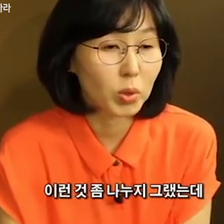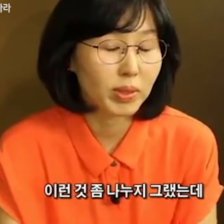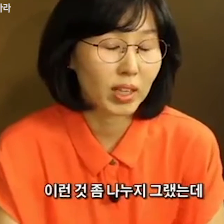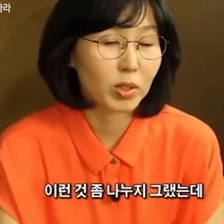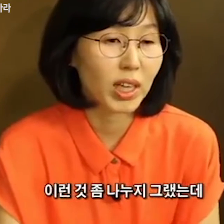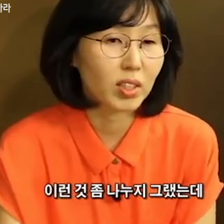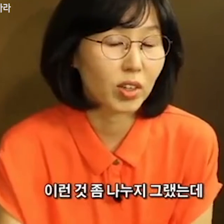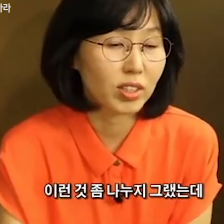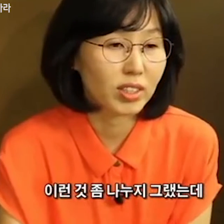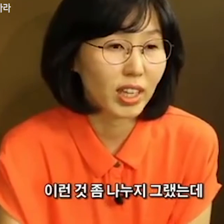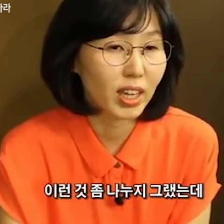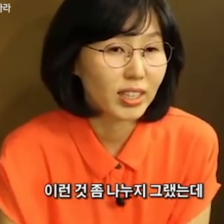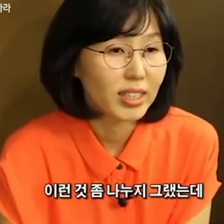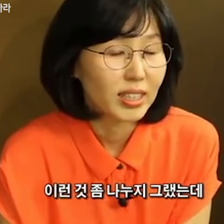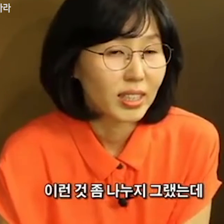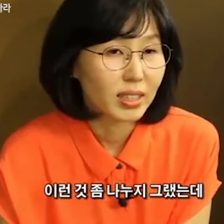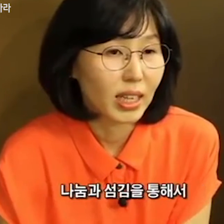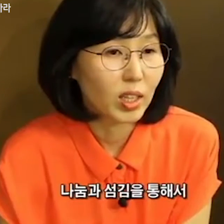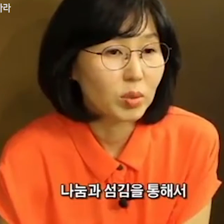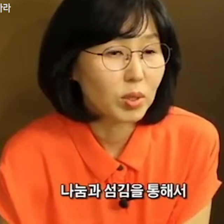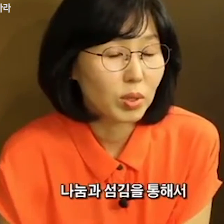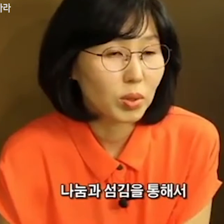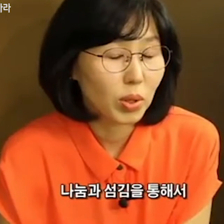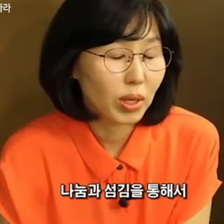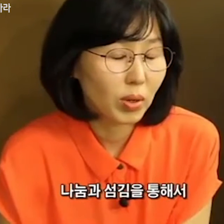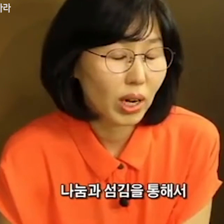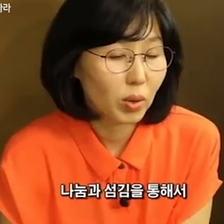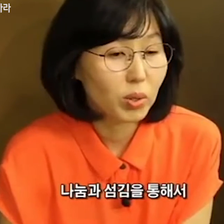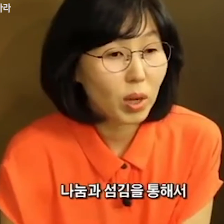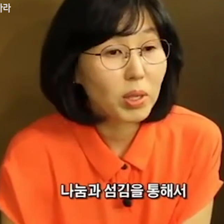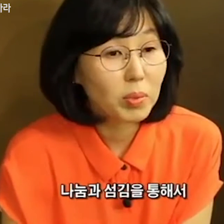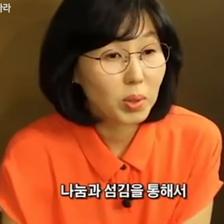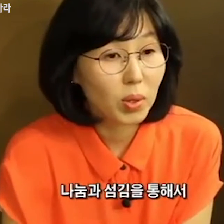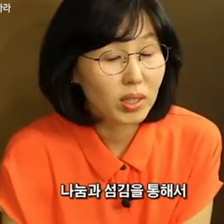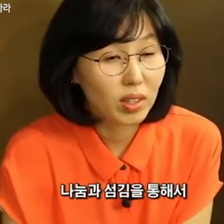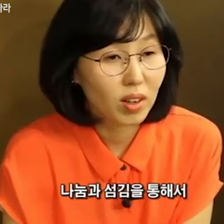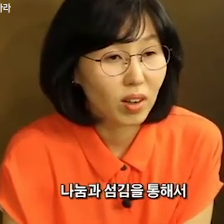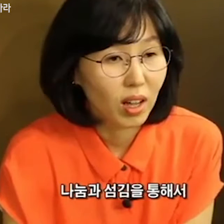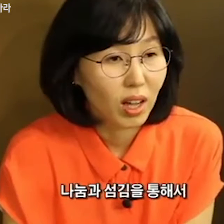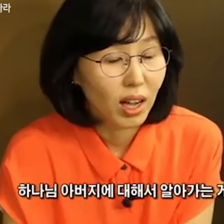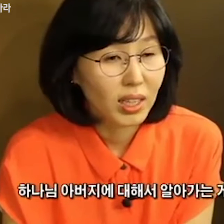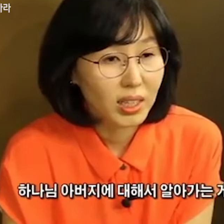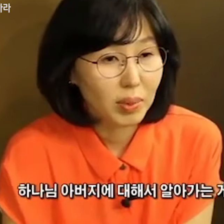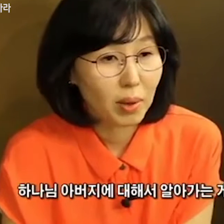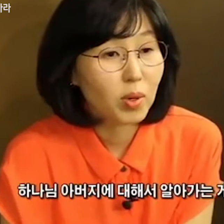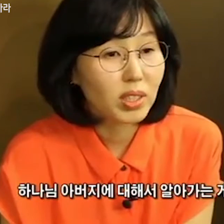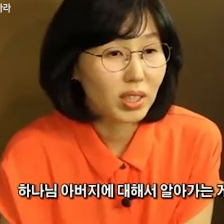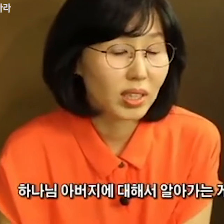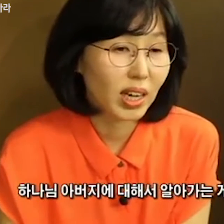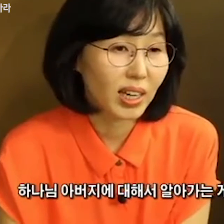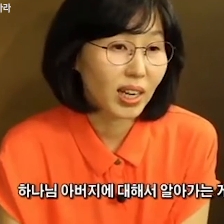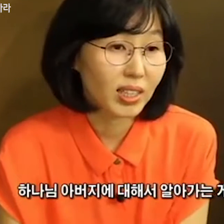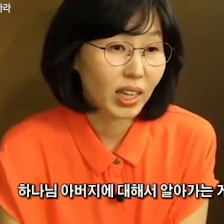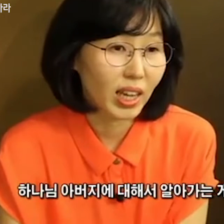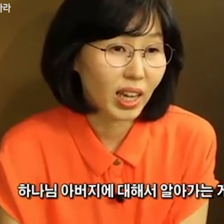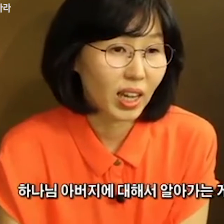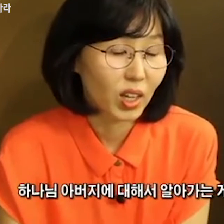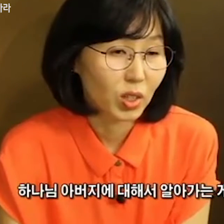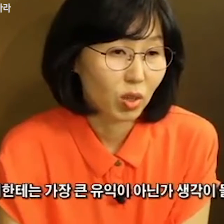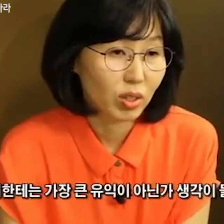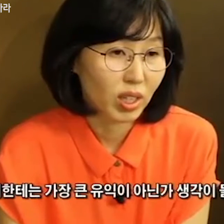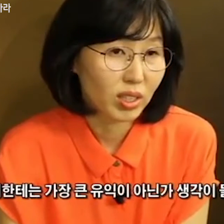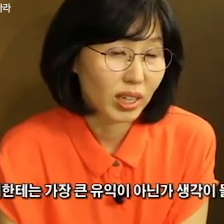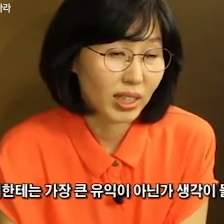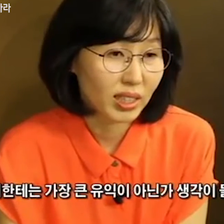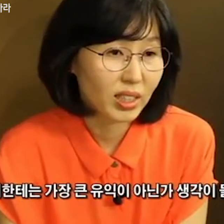좀 나누지 하는 거였는데, 그 나눔을 통하고 섬김을 통해서 하나님 아버지에 대해서 알아가는 게